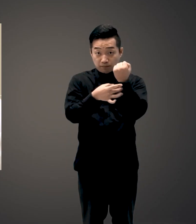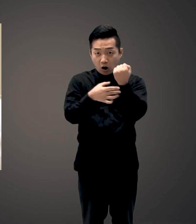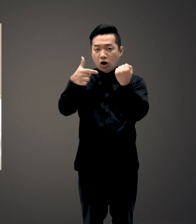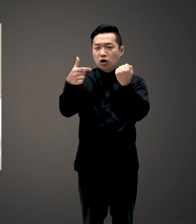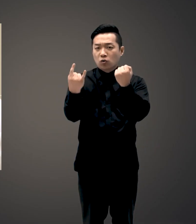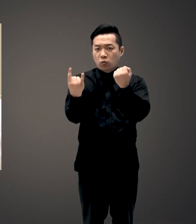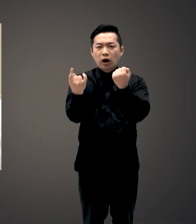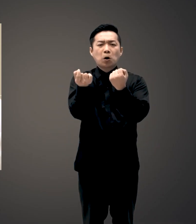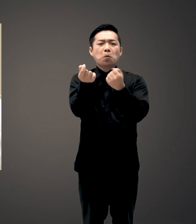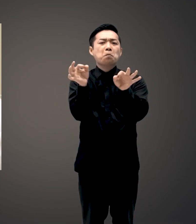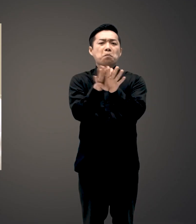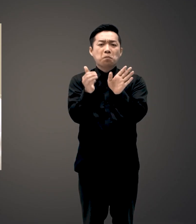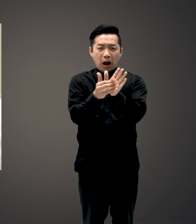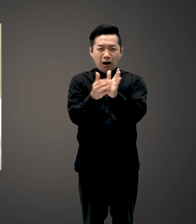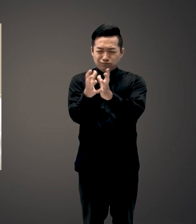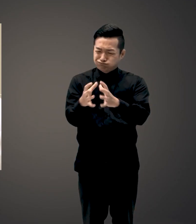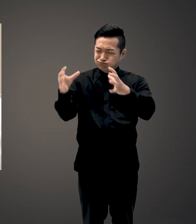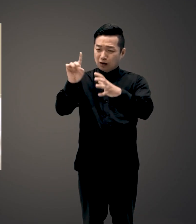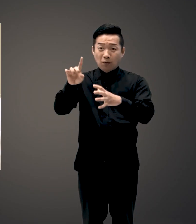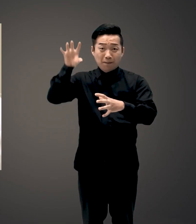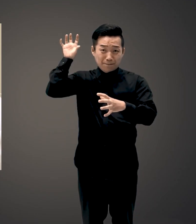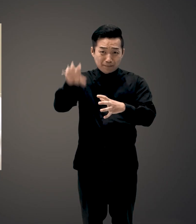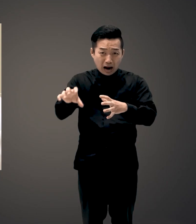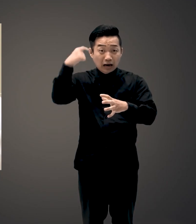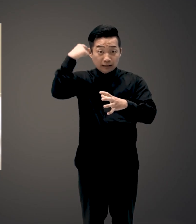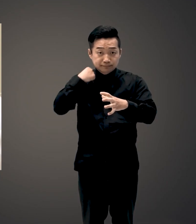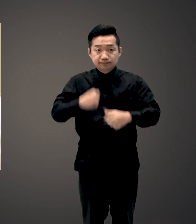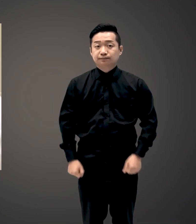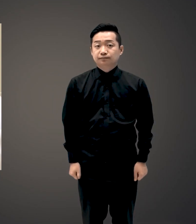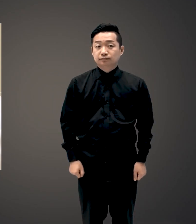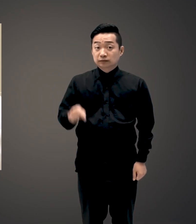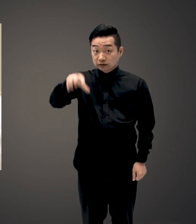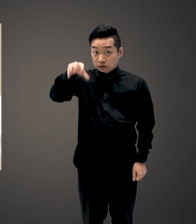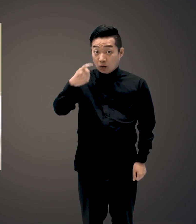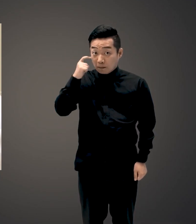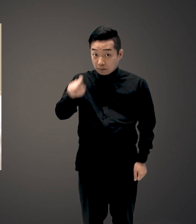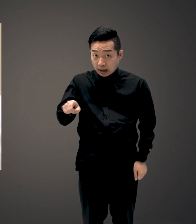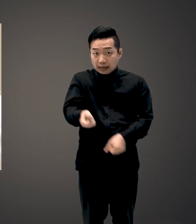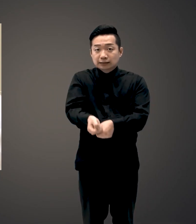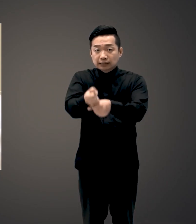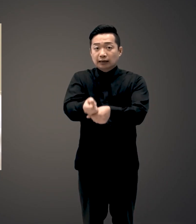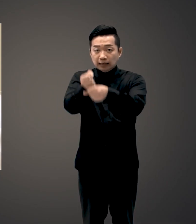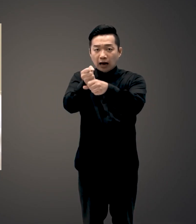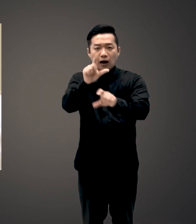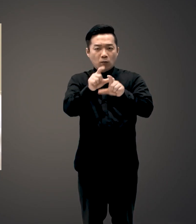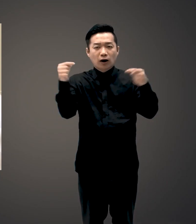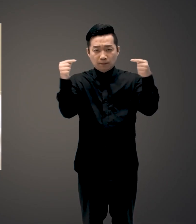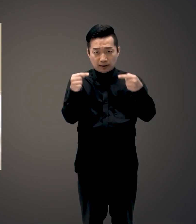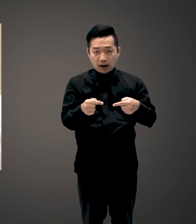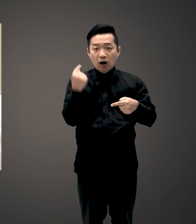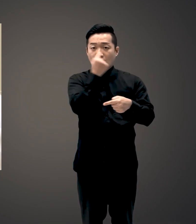생존 혹은 사망한 실존 인물과의 유사점이 있다고 해도 순전히 우연임을 알려드립니다.